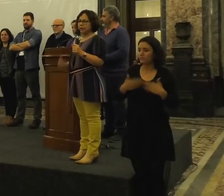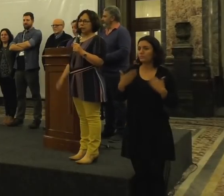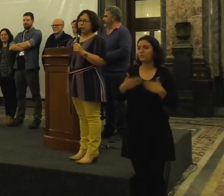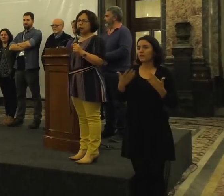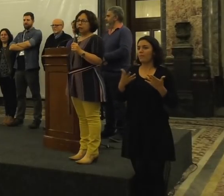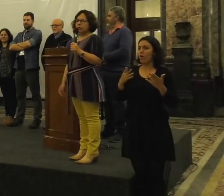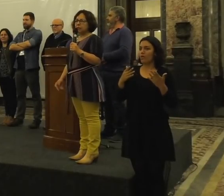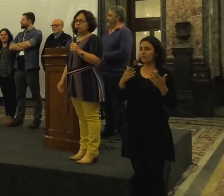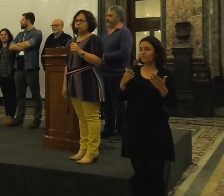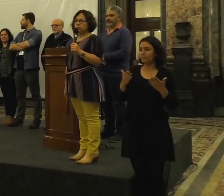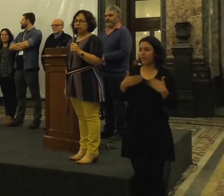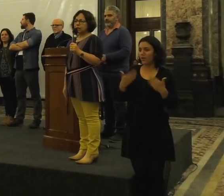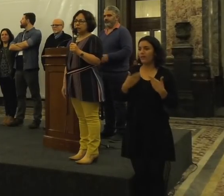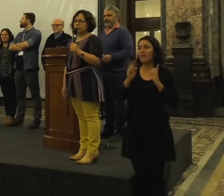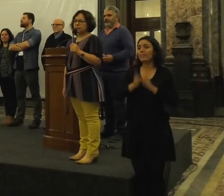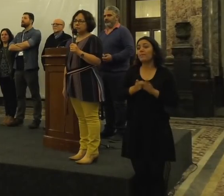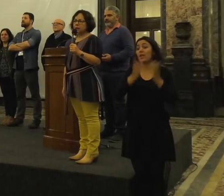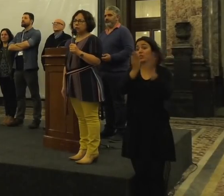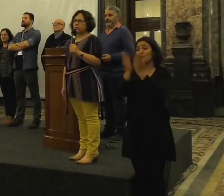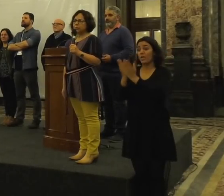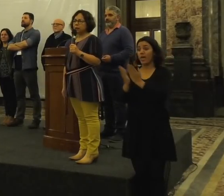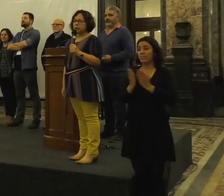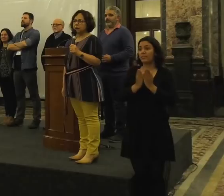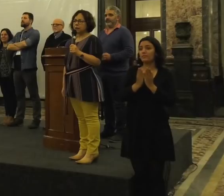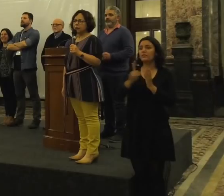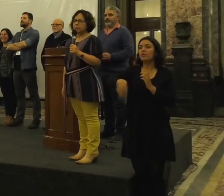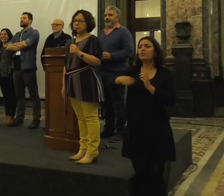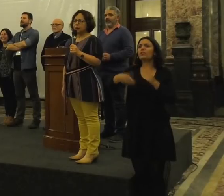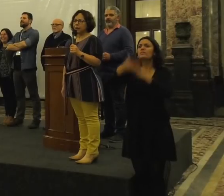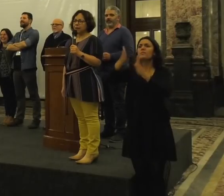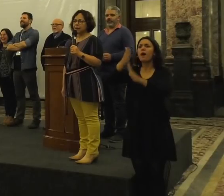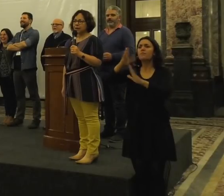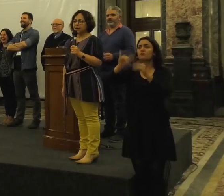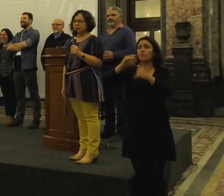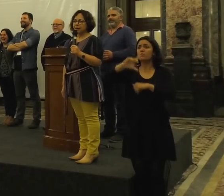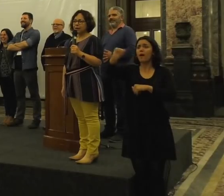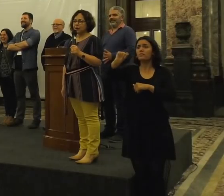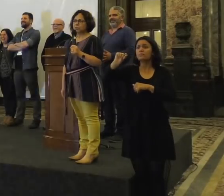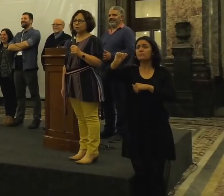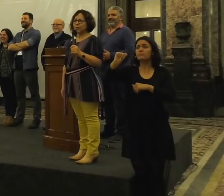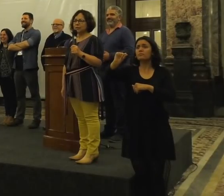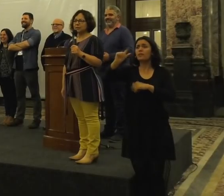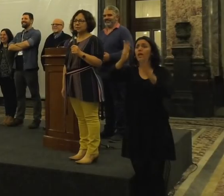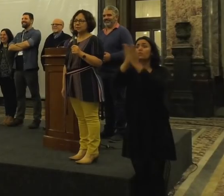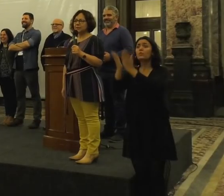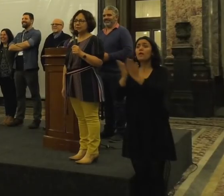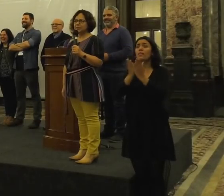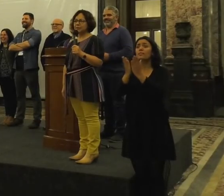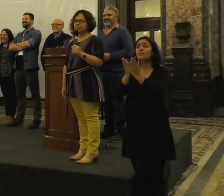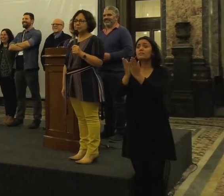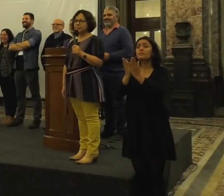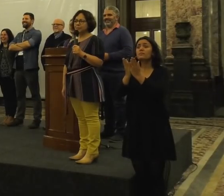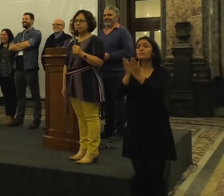la energía. Y los estudiantes, ¿a dónde van? ¿Se van? ¿Los estudiantes?